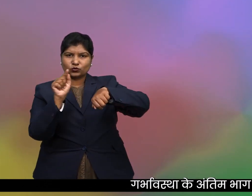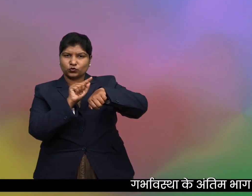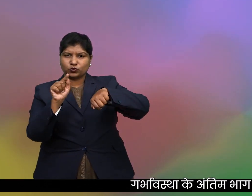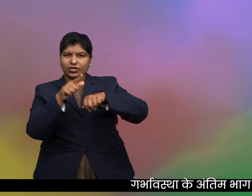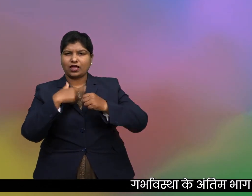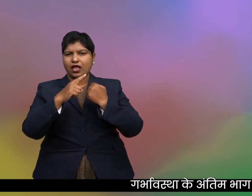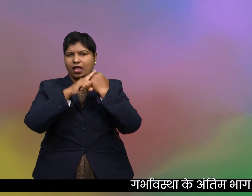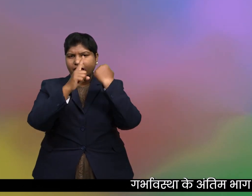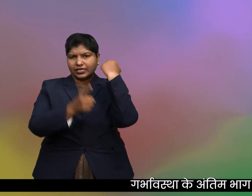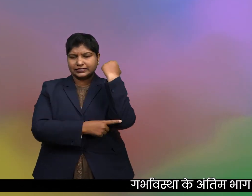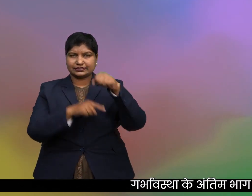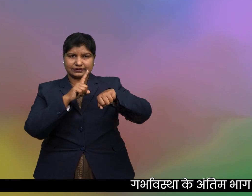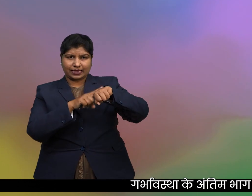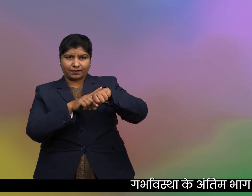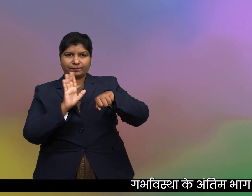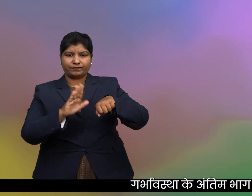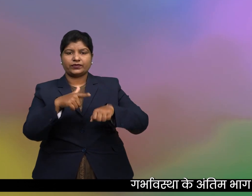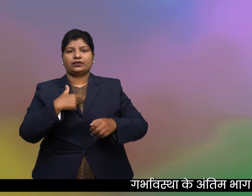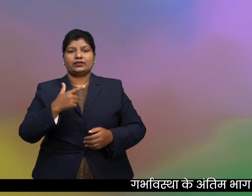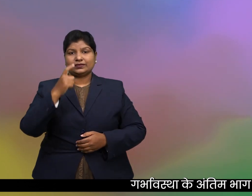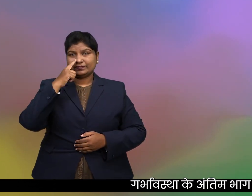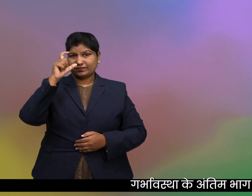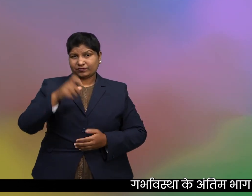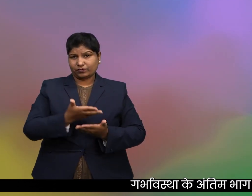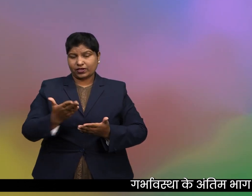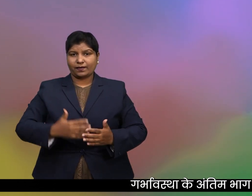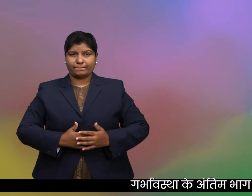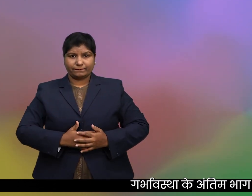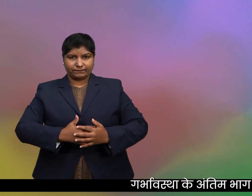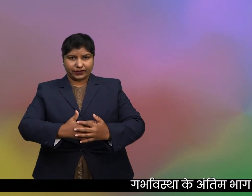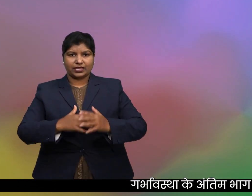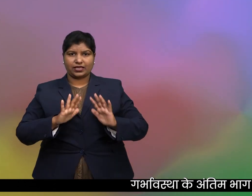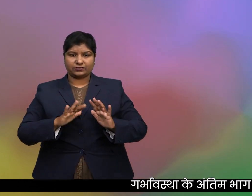गर्भावस्था के अंतिम भाग के दौरान